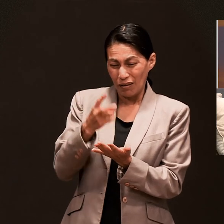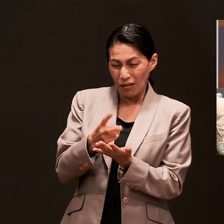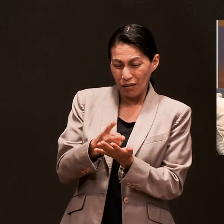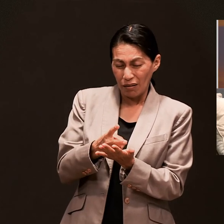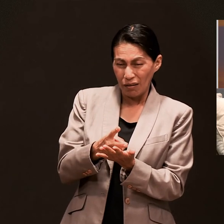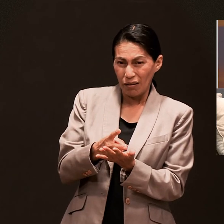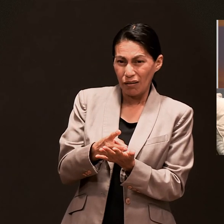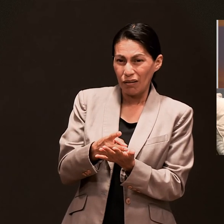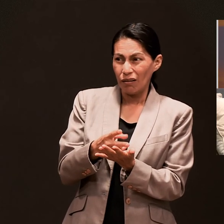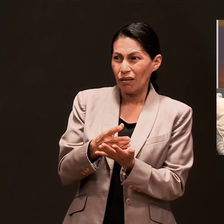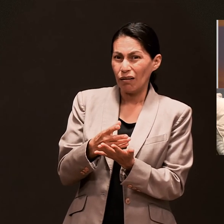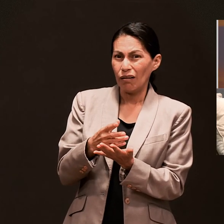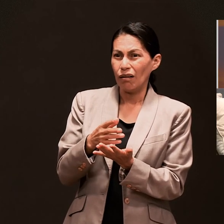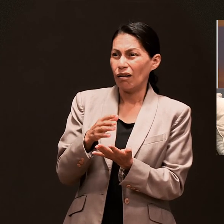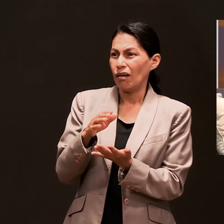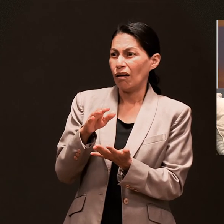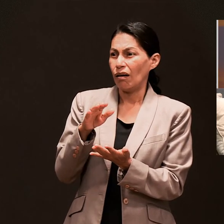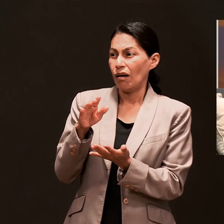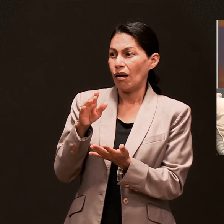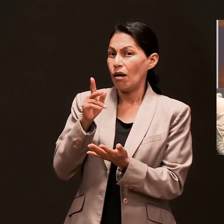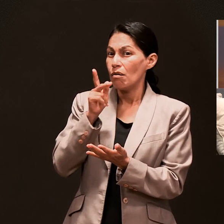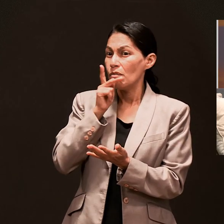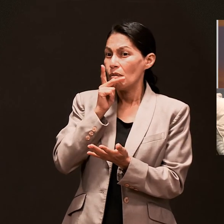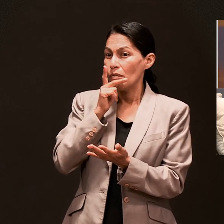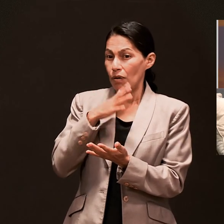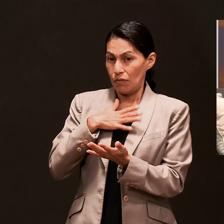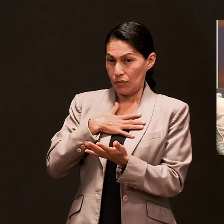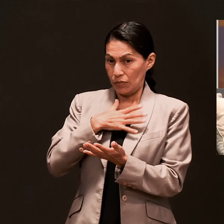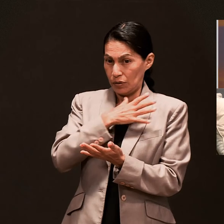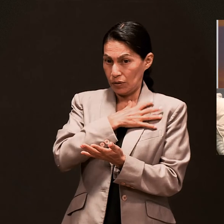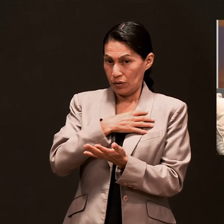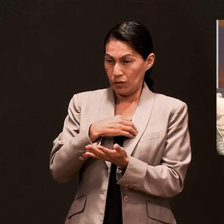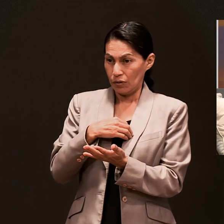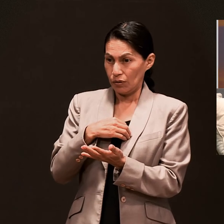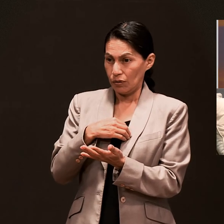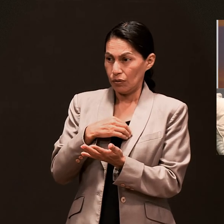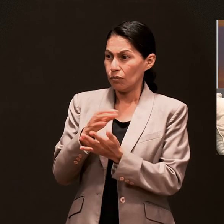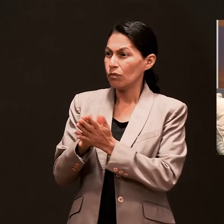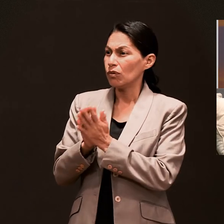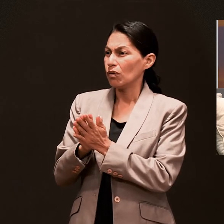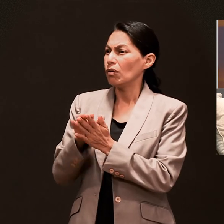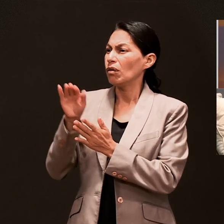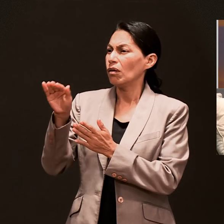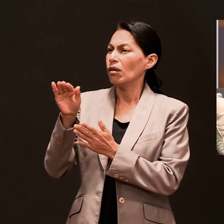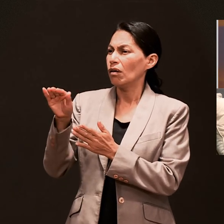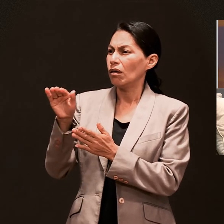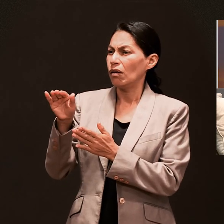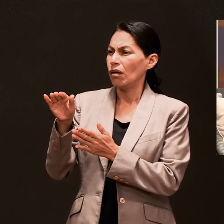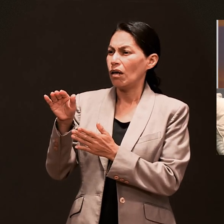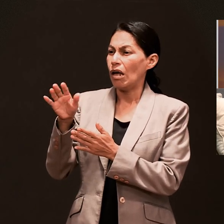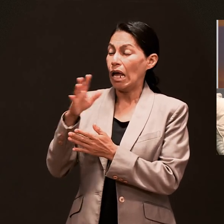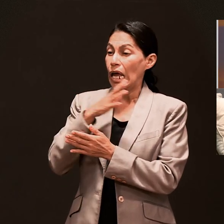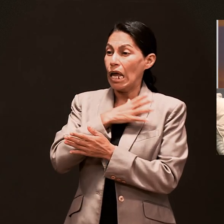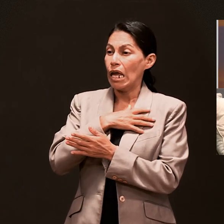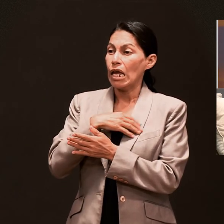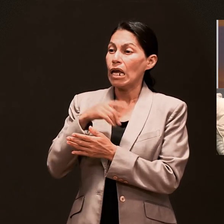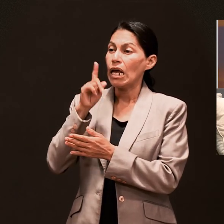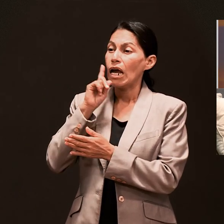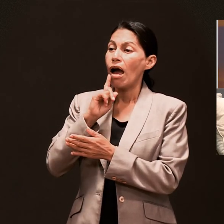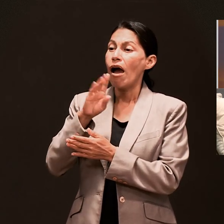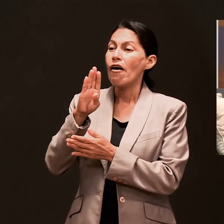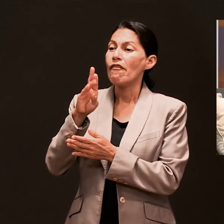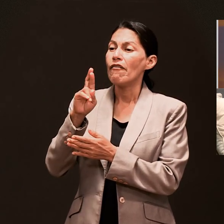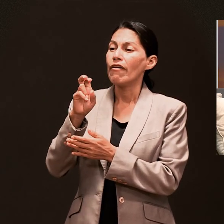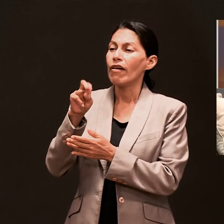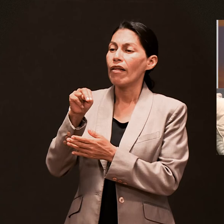en ese momento le pedí al papá de mis hijos que por favor Llamar a mi hija Brenda